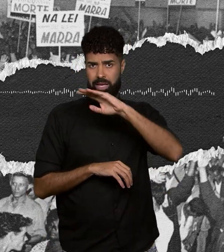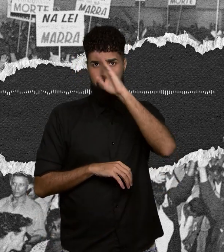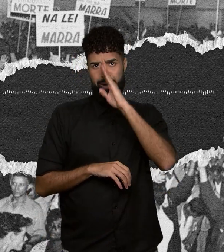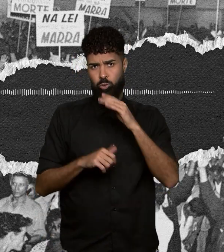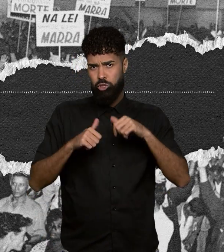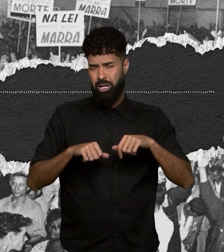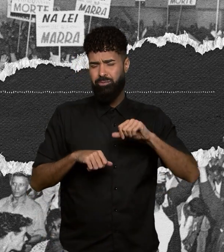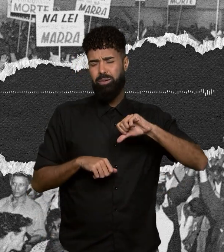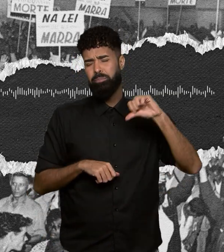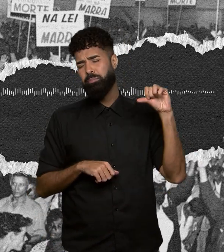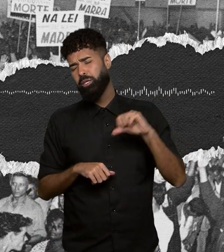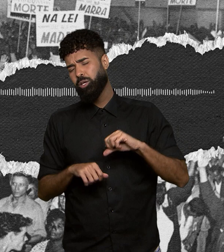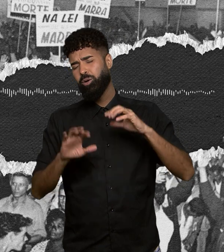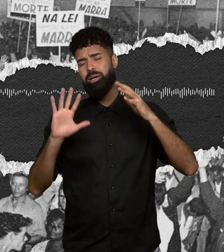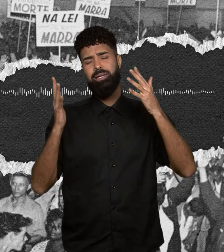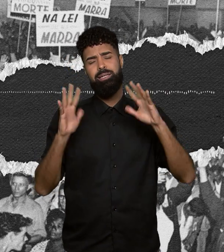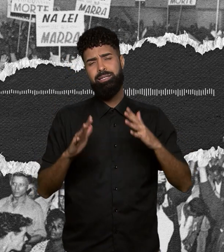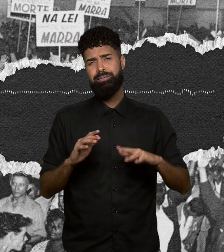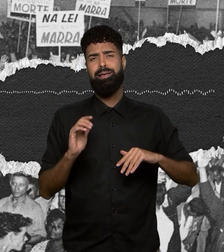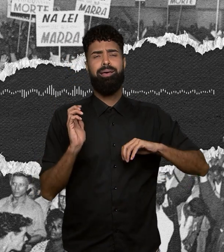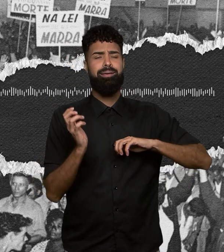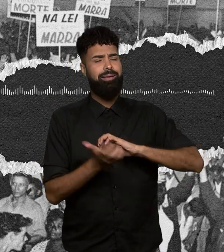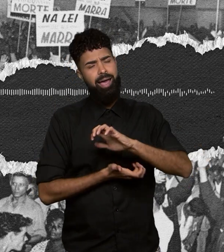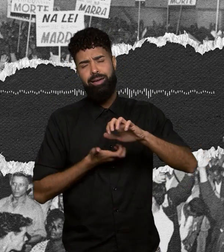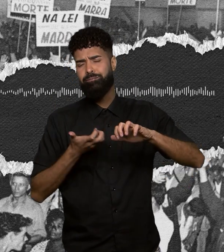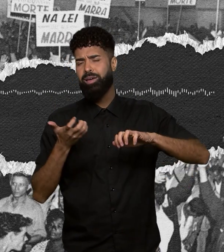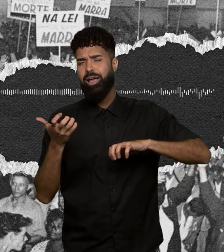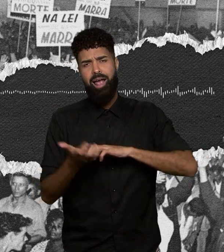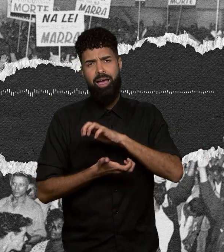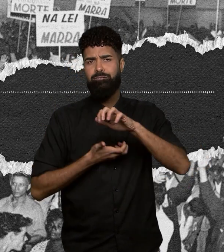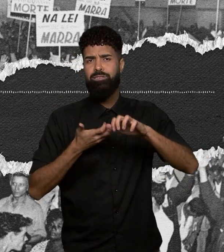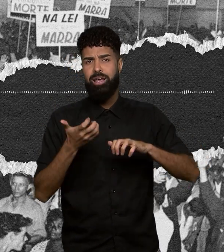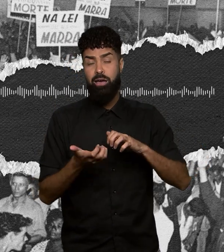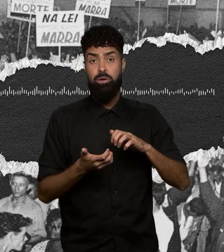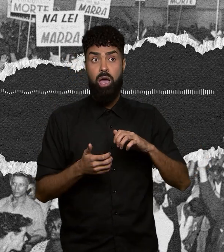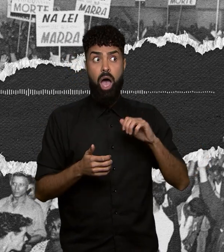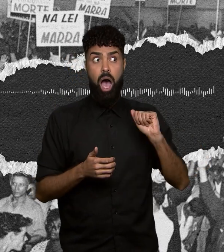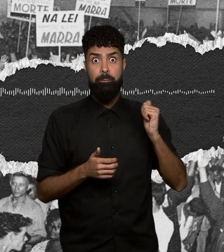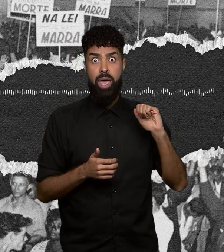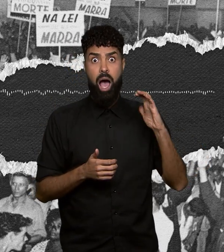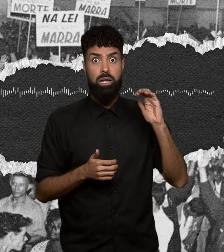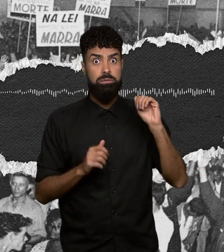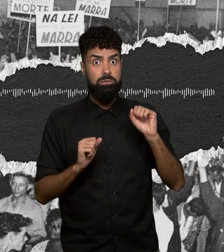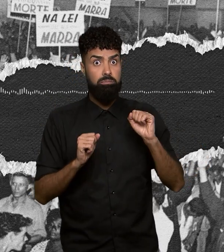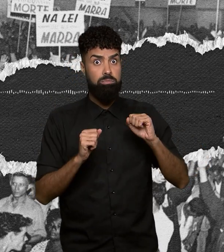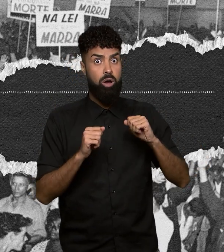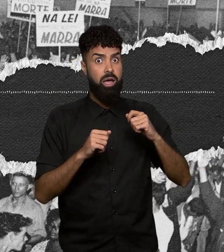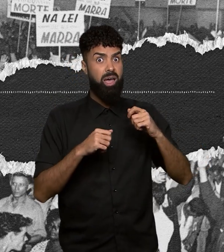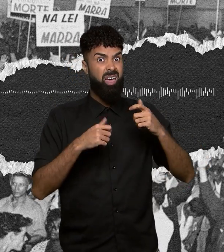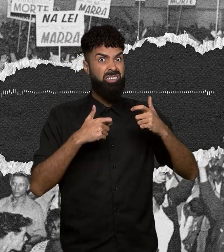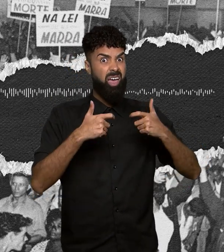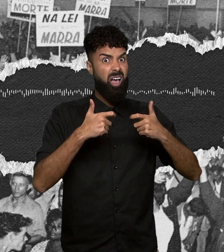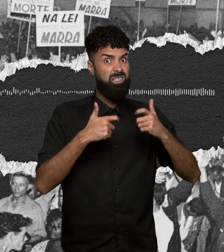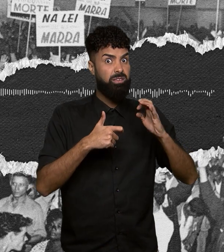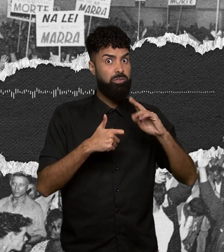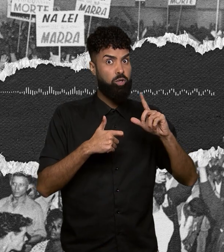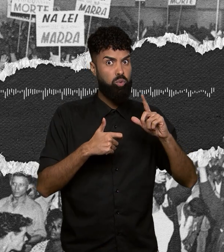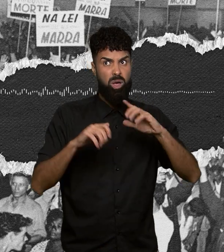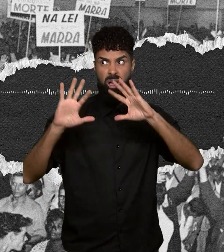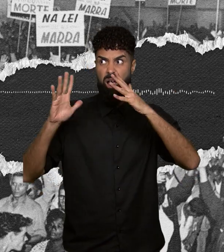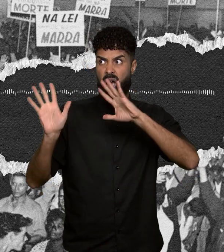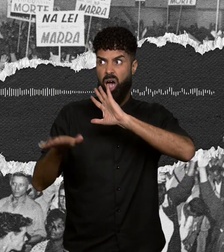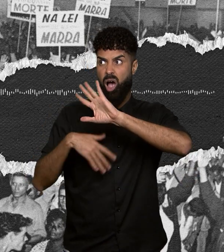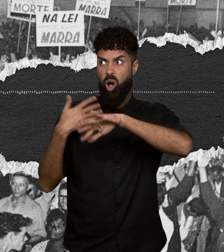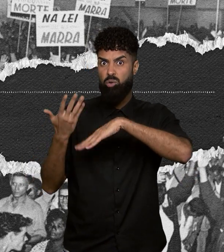piores crises greve sobre greves abea de guerra civil caos quase incontrolável deterioração